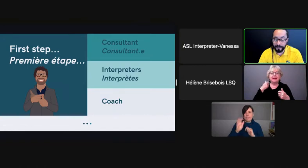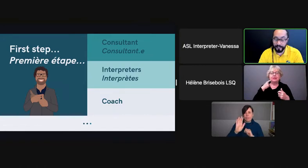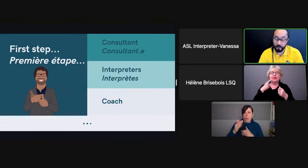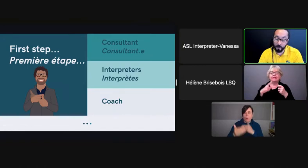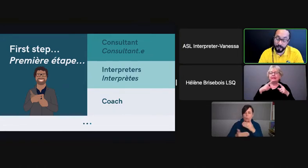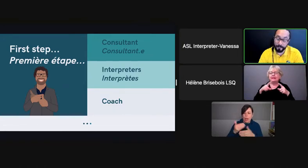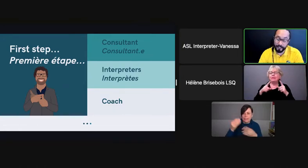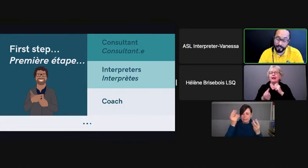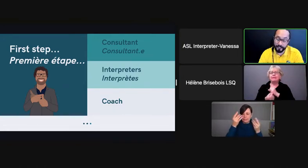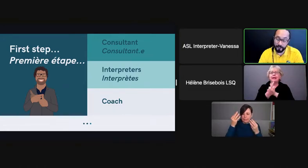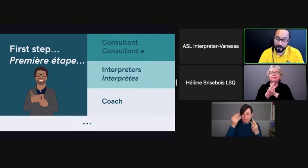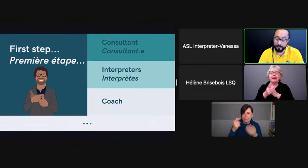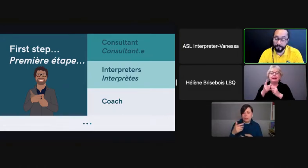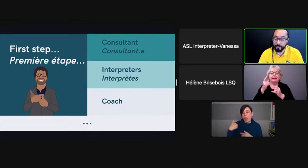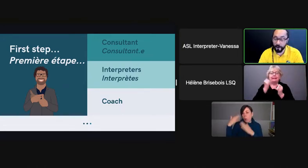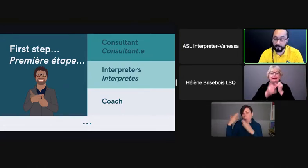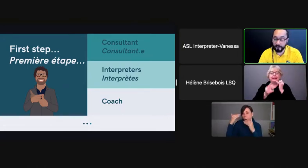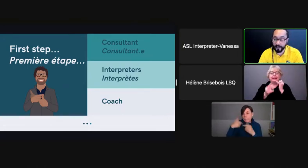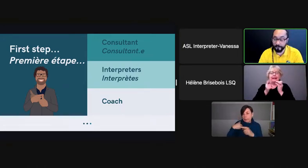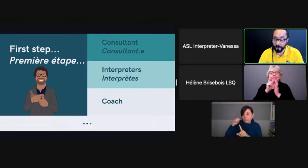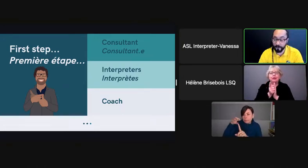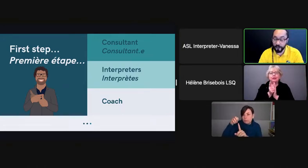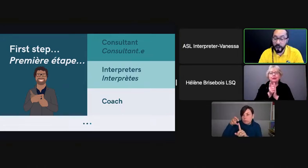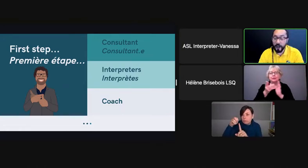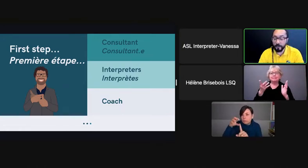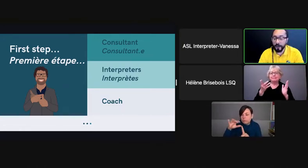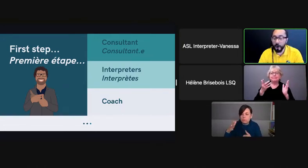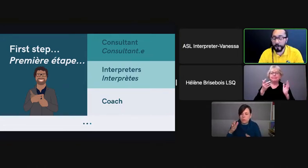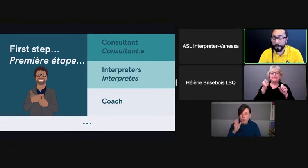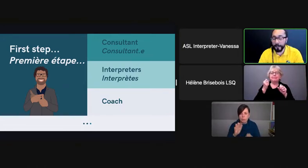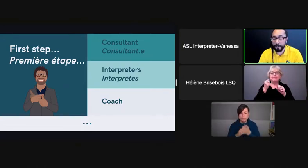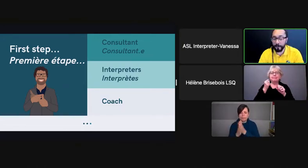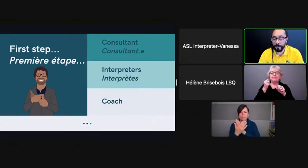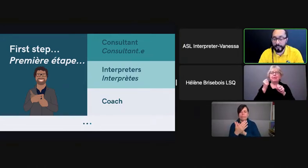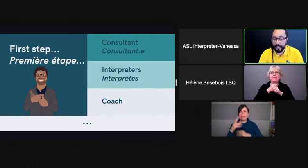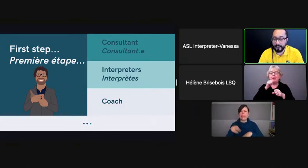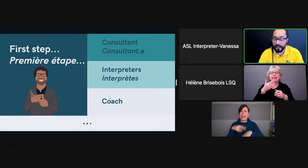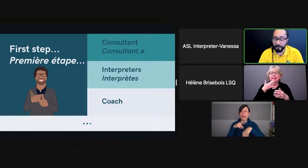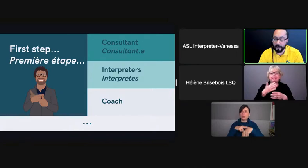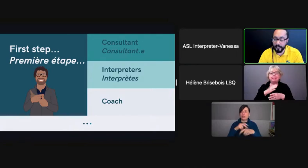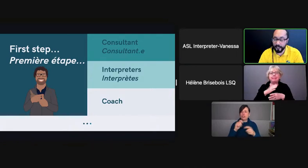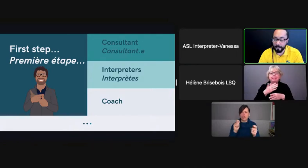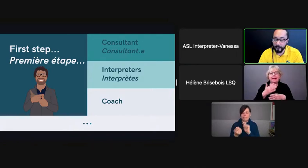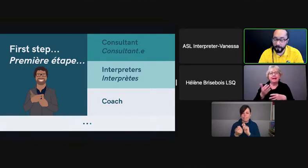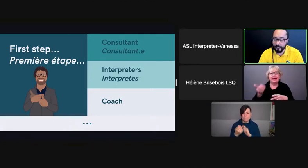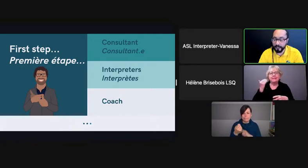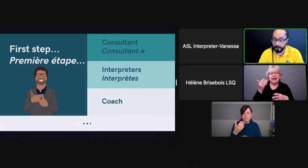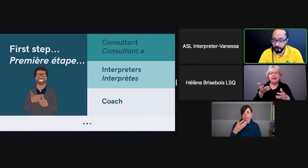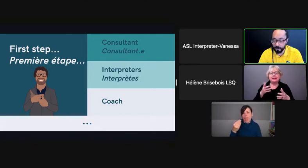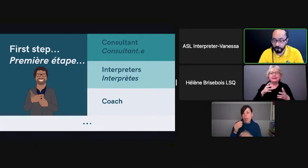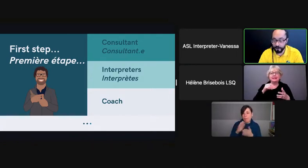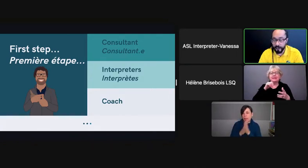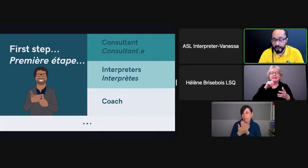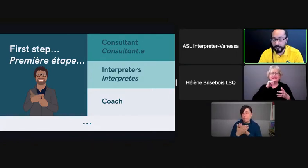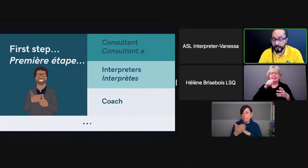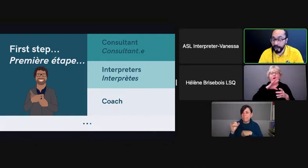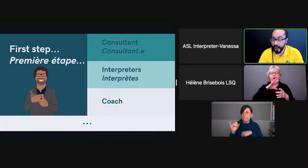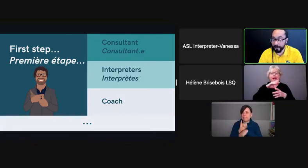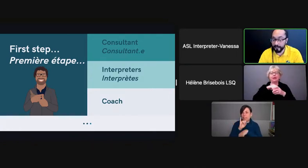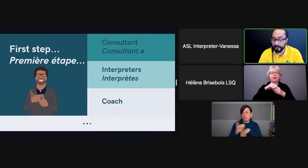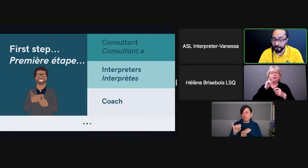minute, faits et ce n'est pas fait de façon proactive. Ils n'essaient pas d'inclure les personnes sourdes ou